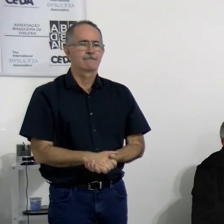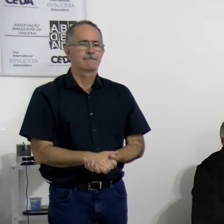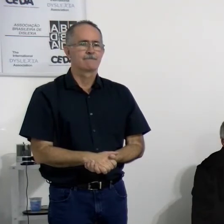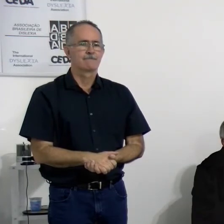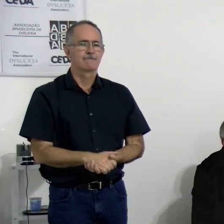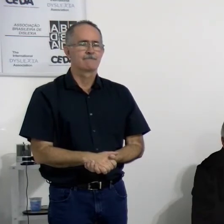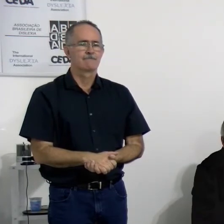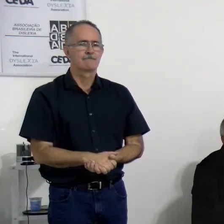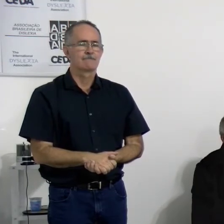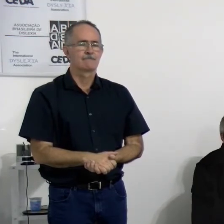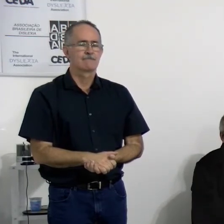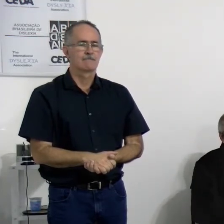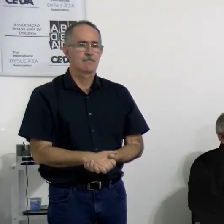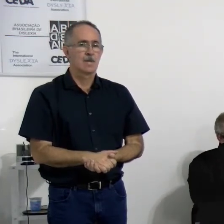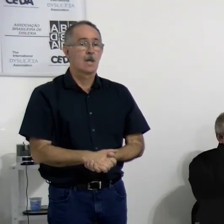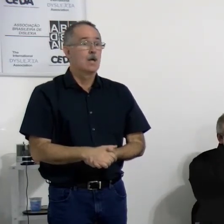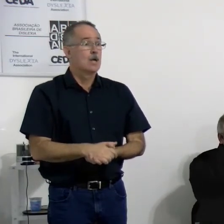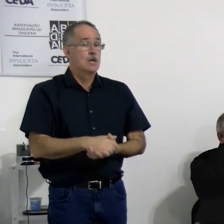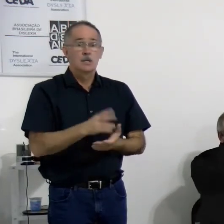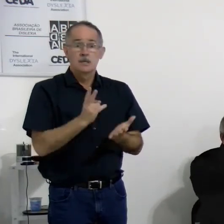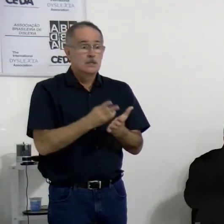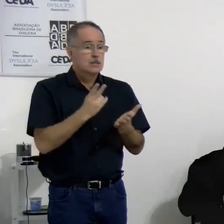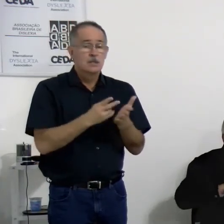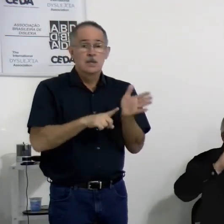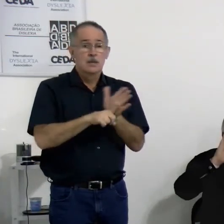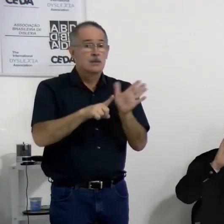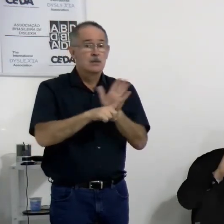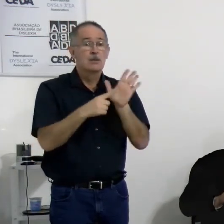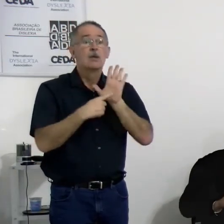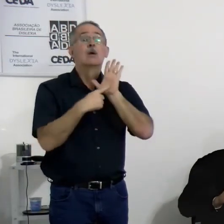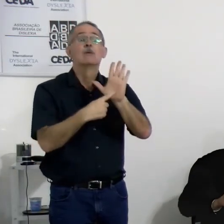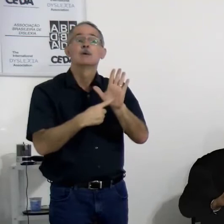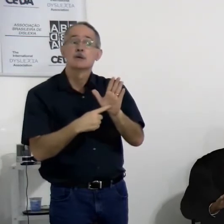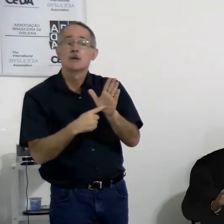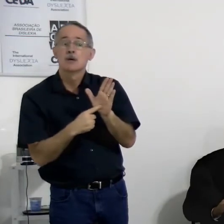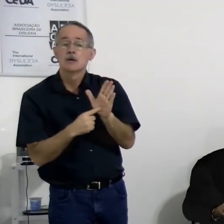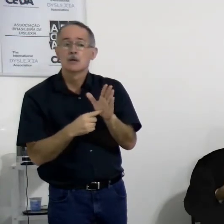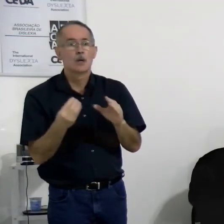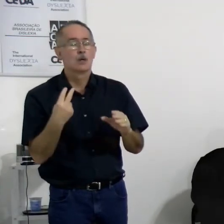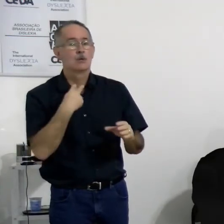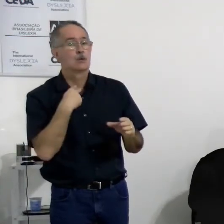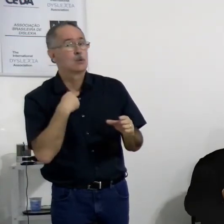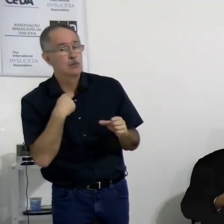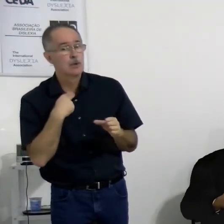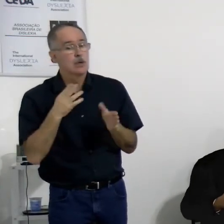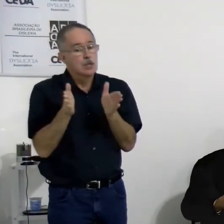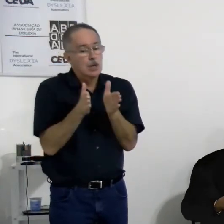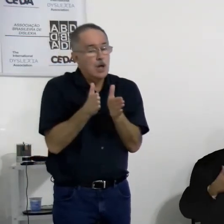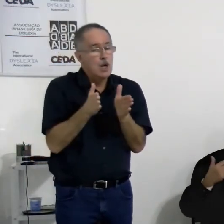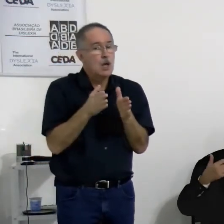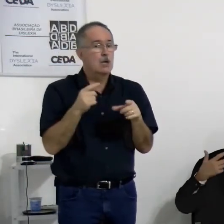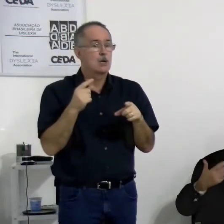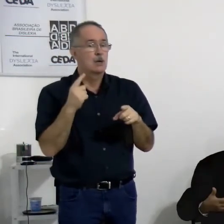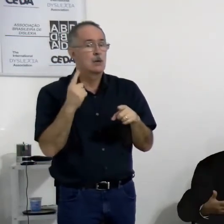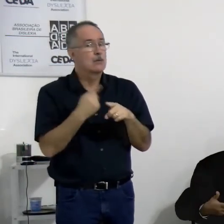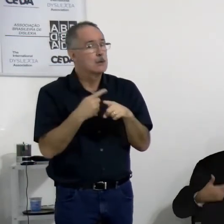and language skills. Toda pesquisa mostra assim, limite bastante o tempo de exposição a essa nova tecnologia